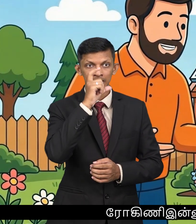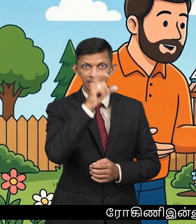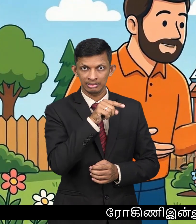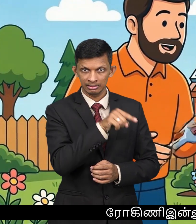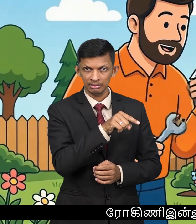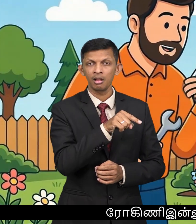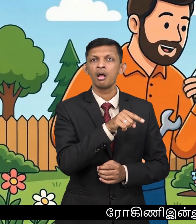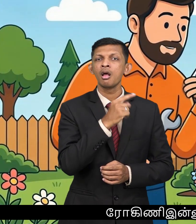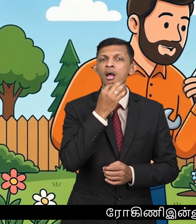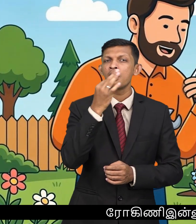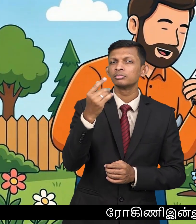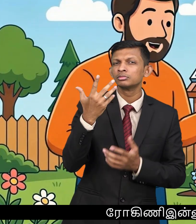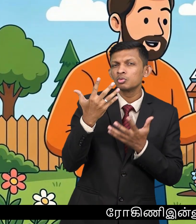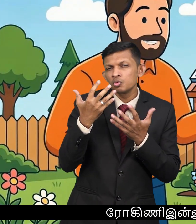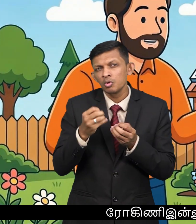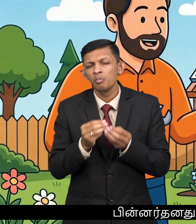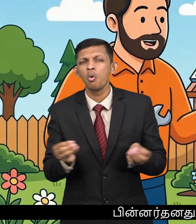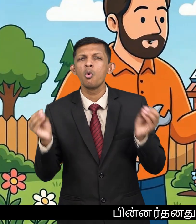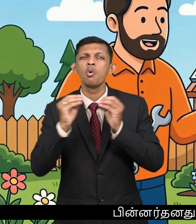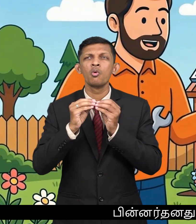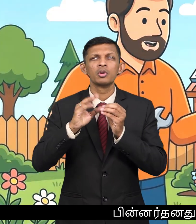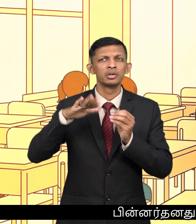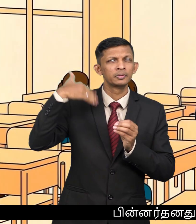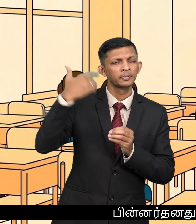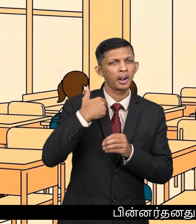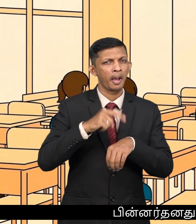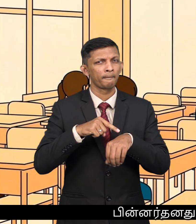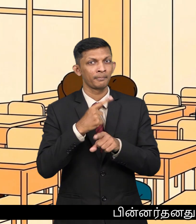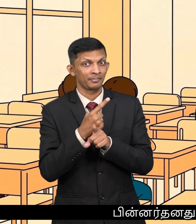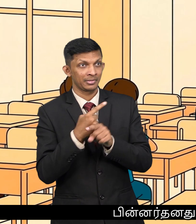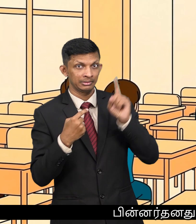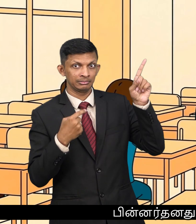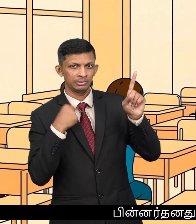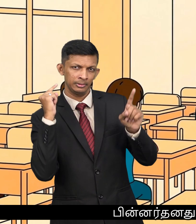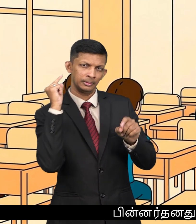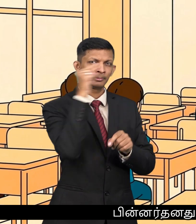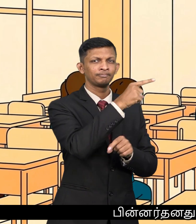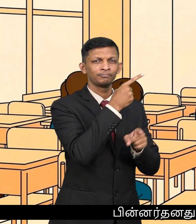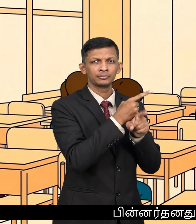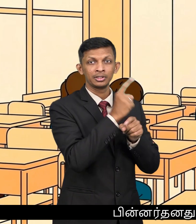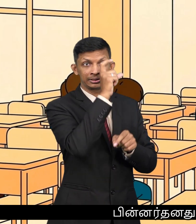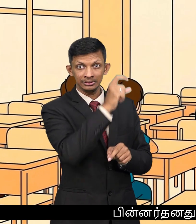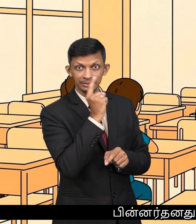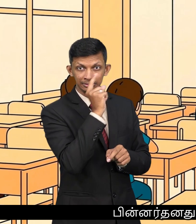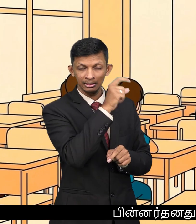ரோகிணி இன்னும் அதிக ஆர்வம் அடைந்து பின்னர் தனது ஆசிரியர் கிரிஜாவிடம்